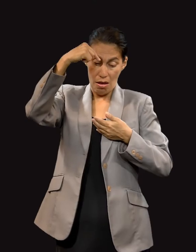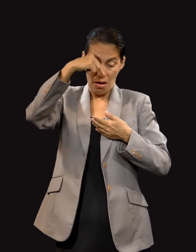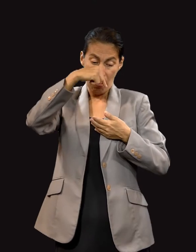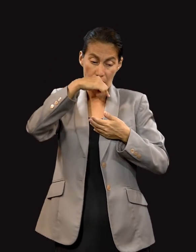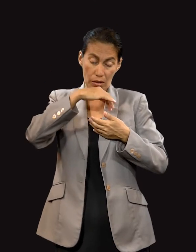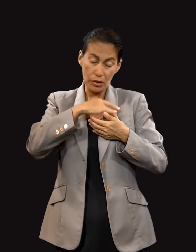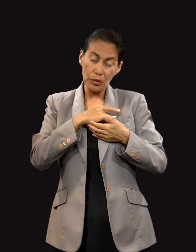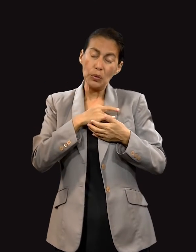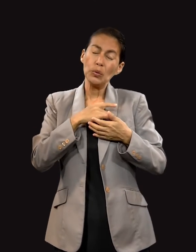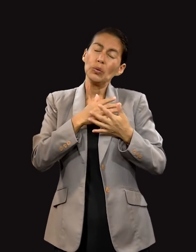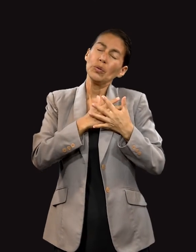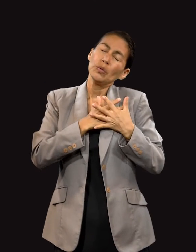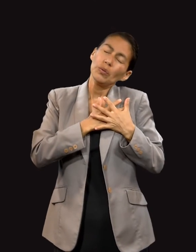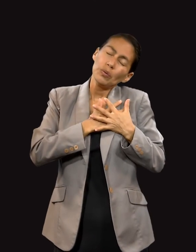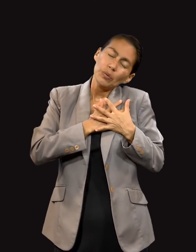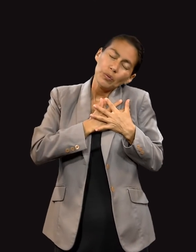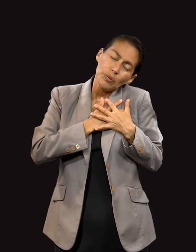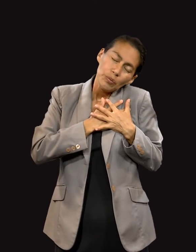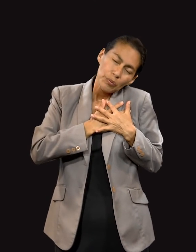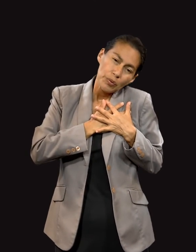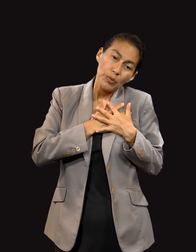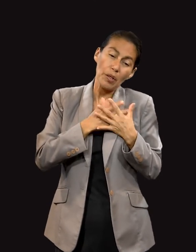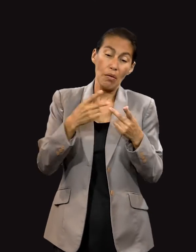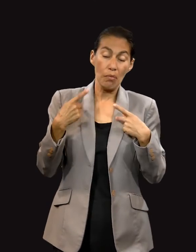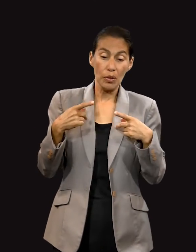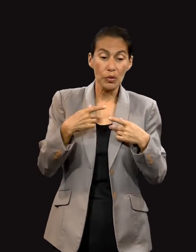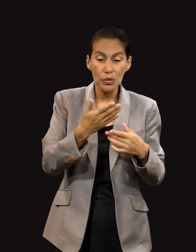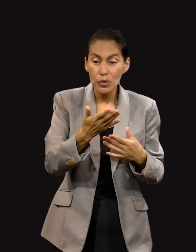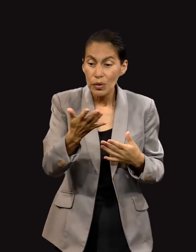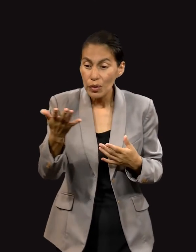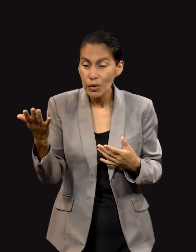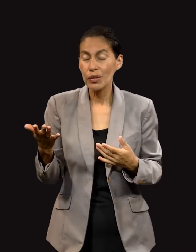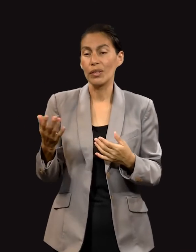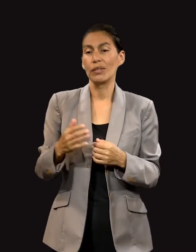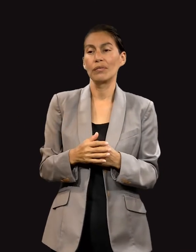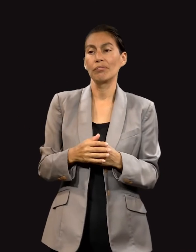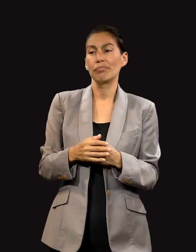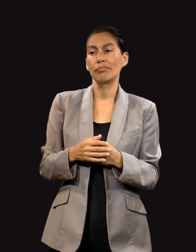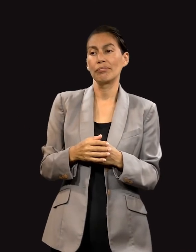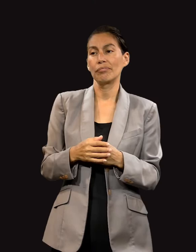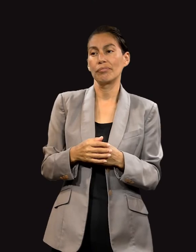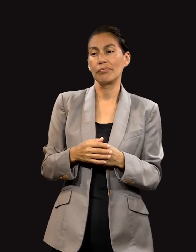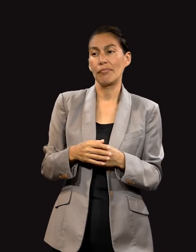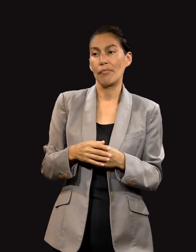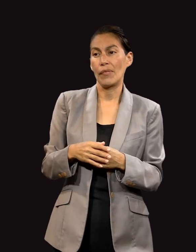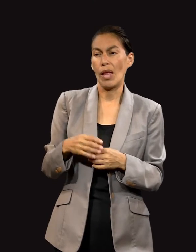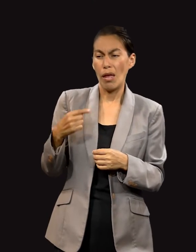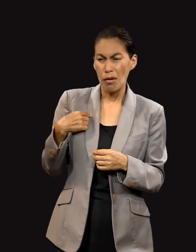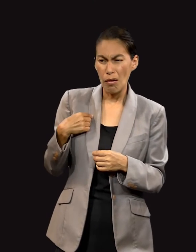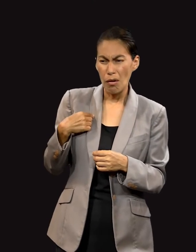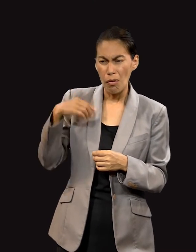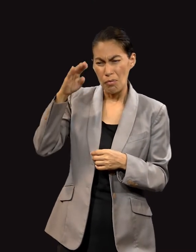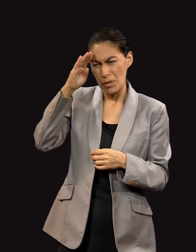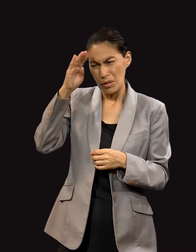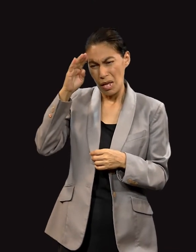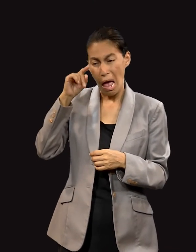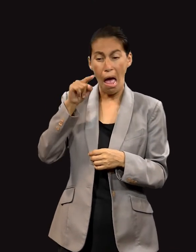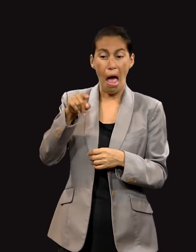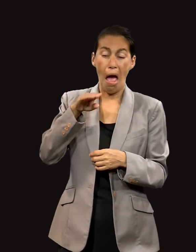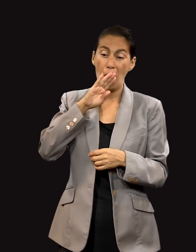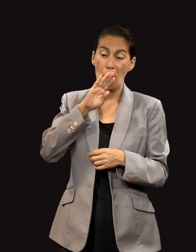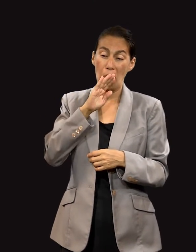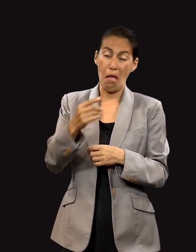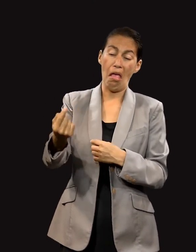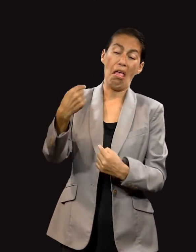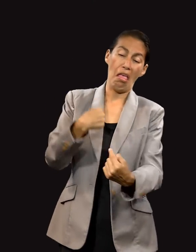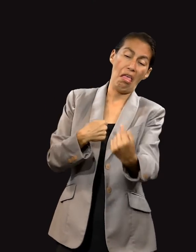el amor. El amor hacia las personas, aunque, y no pensar en que,